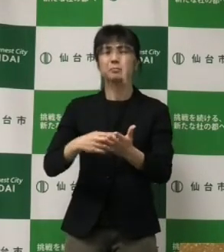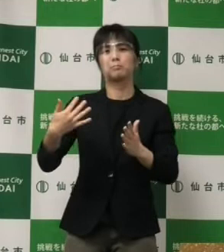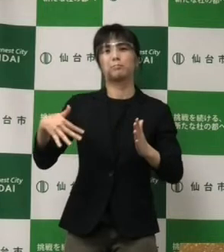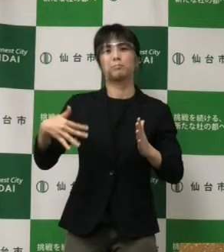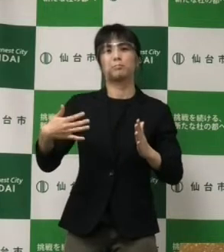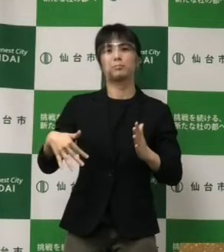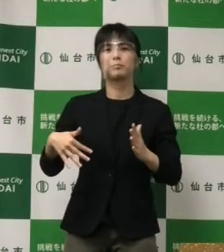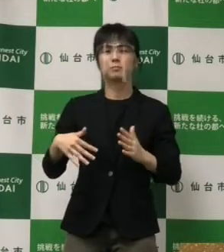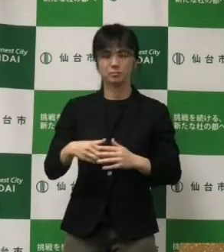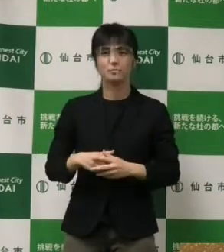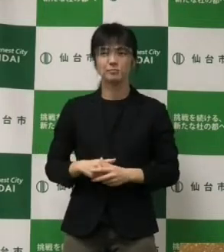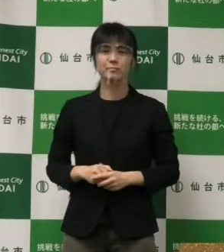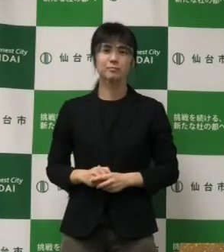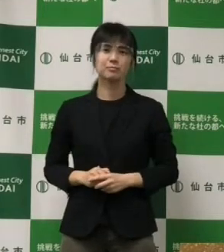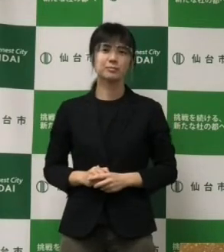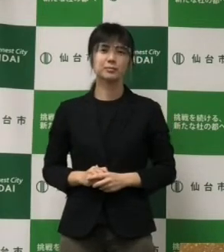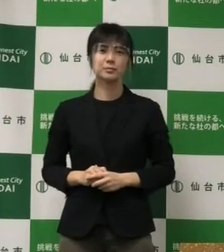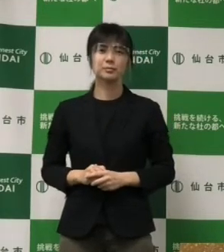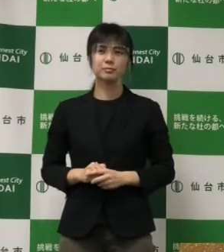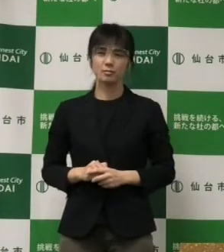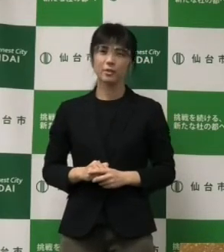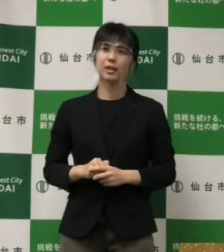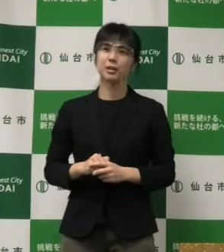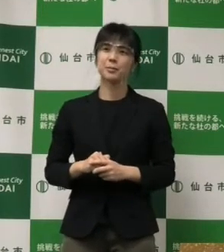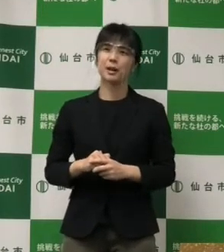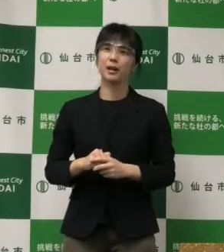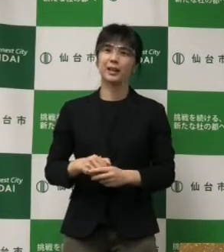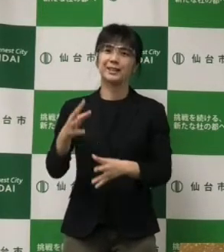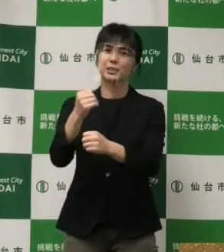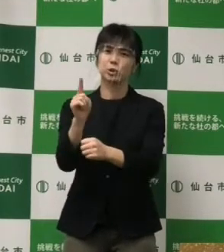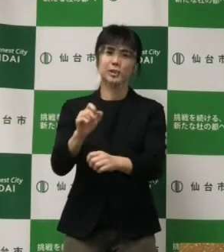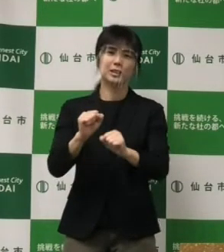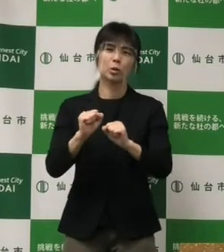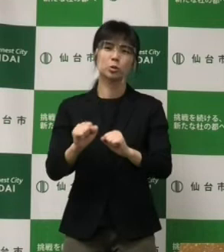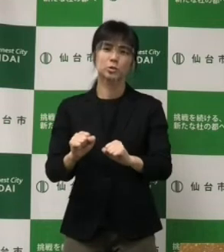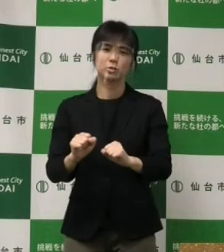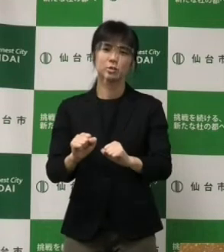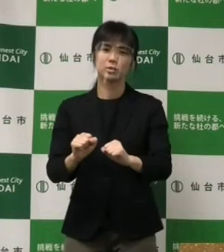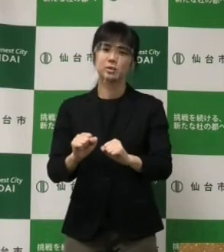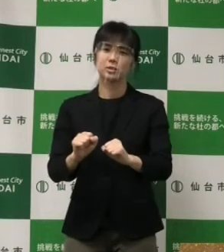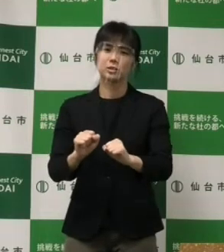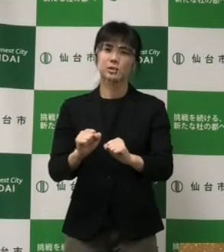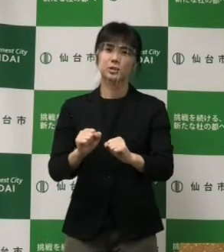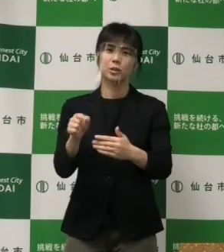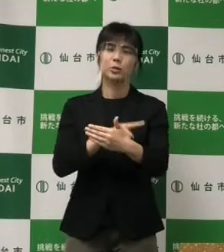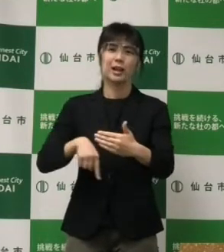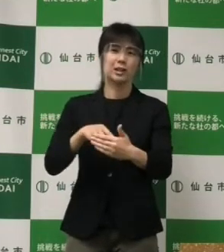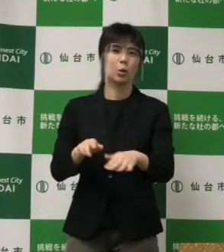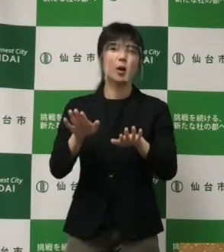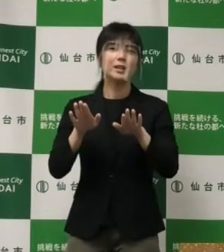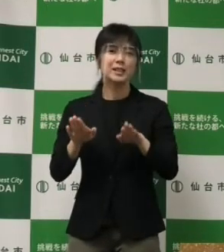決めていることでもございませんし、いつどのようにするということをここで申し上げ